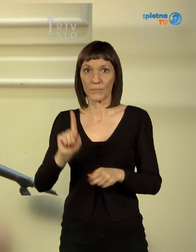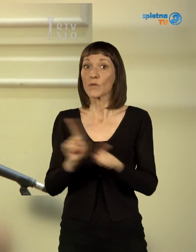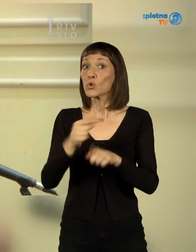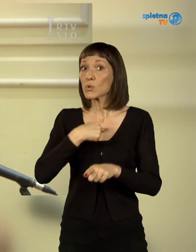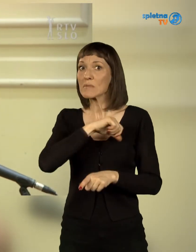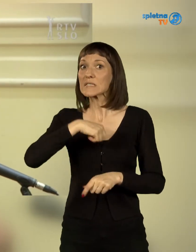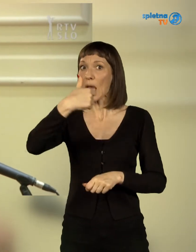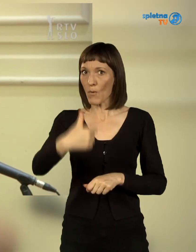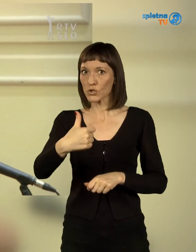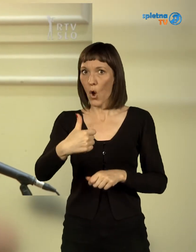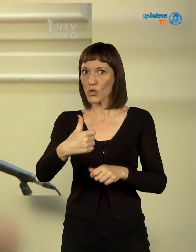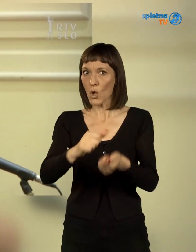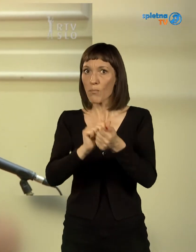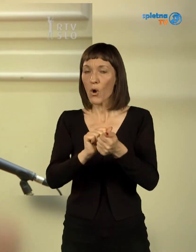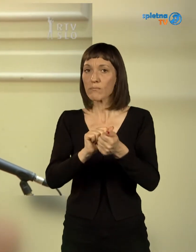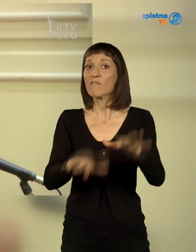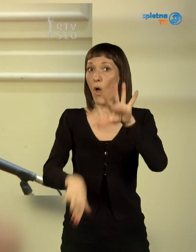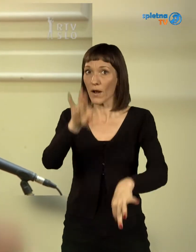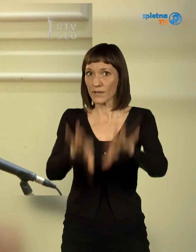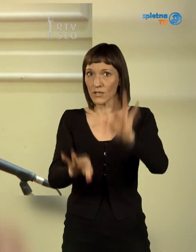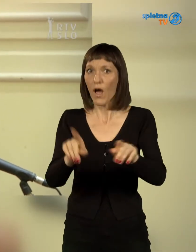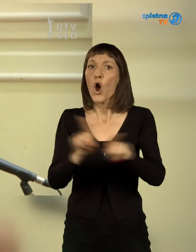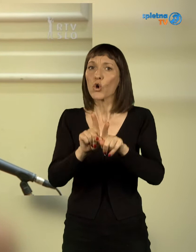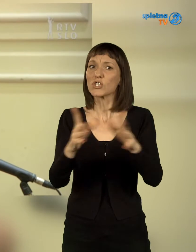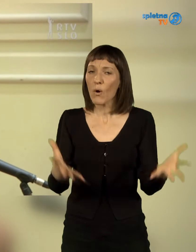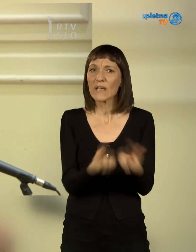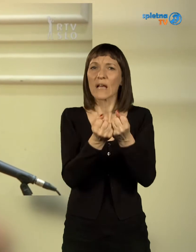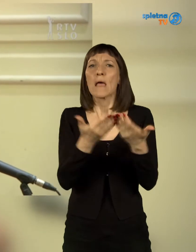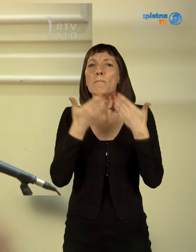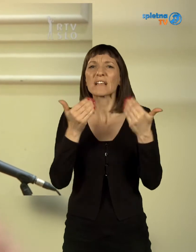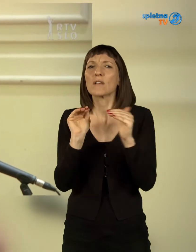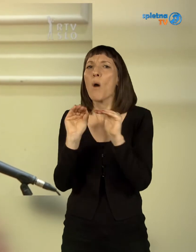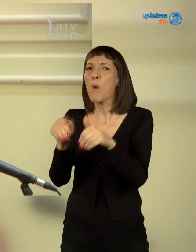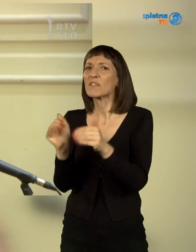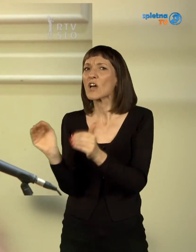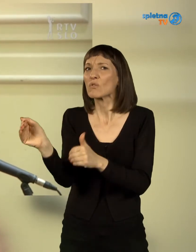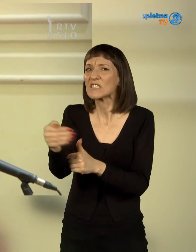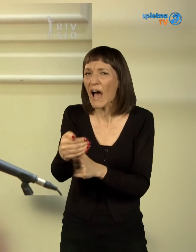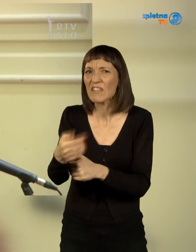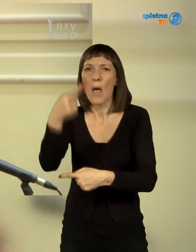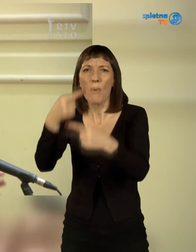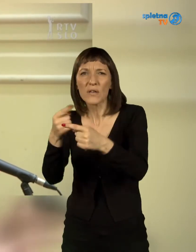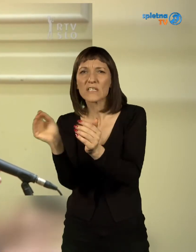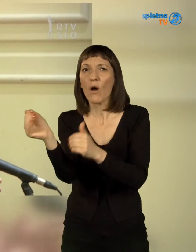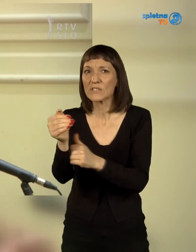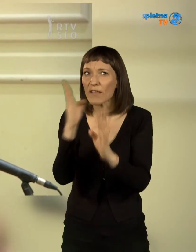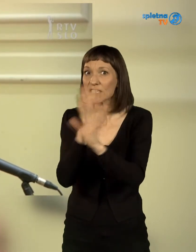torej samostojno na volitve, tako kot smo nastali, brez kakršnihkoli botrov iz ozadja, političnih lobijev ali kaj